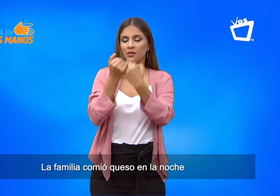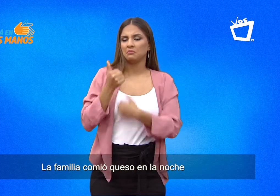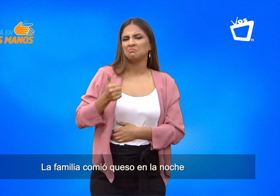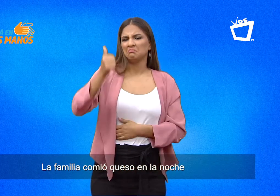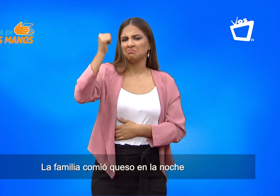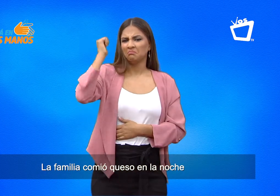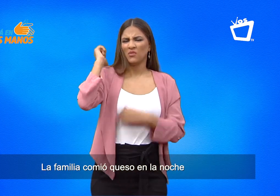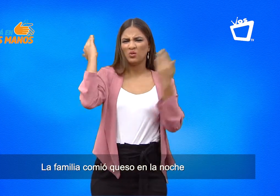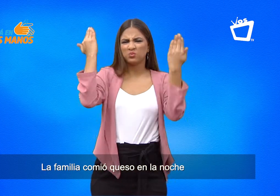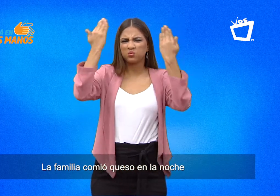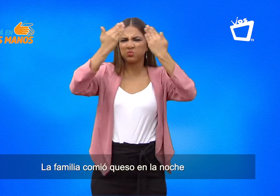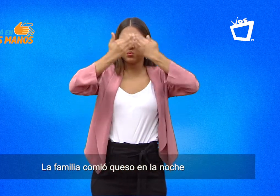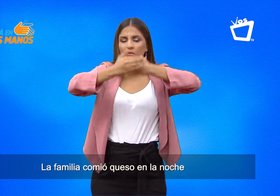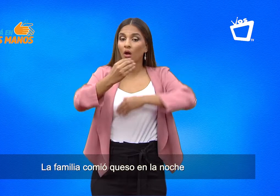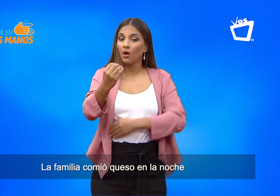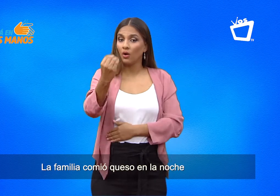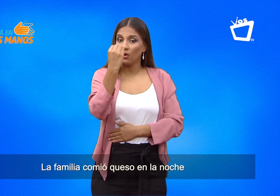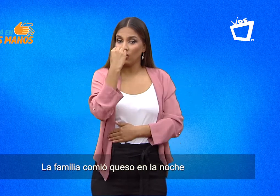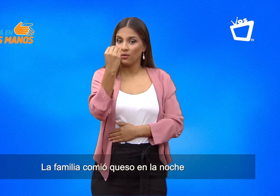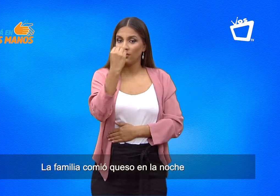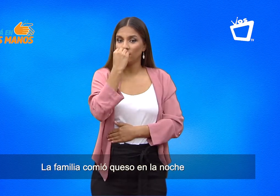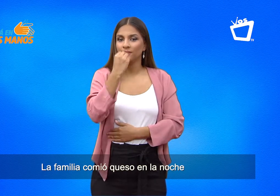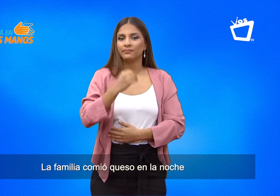La familia comió queso en la noche.